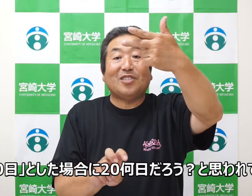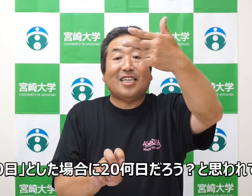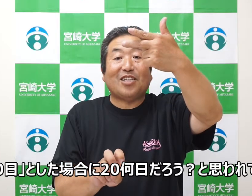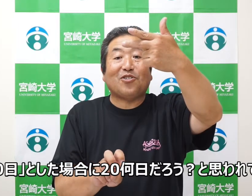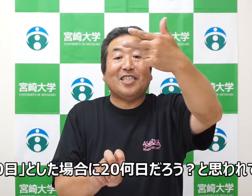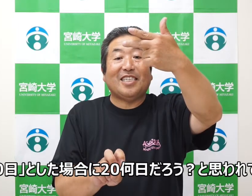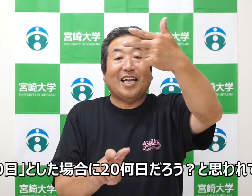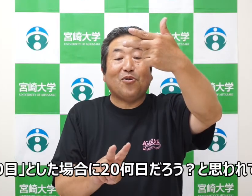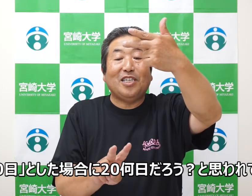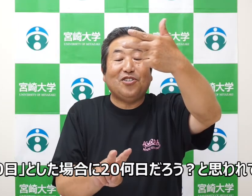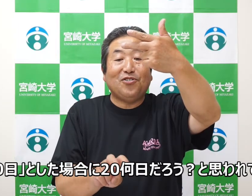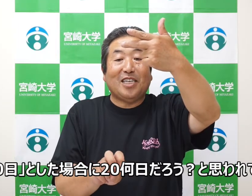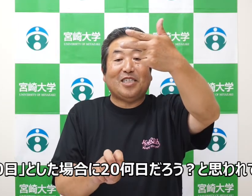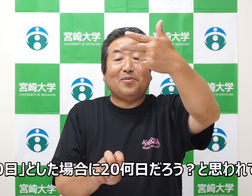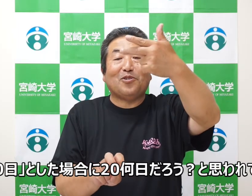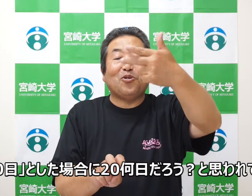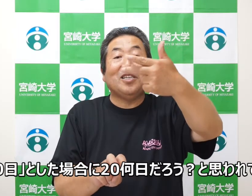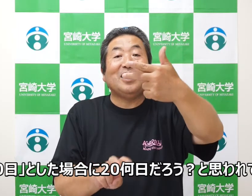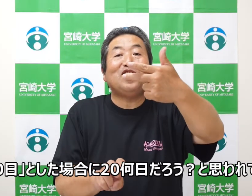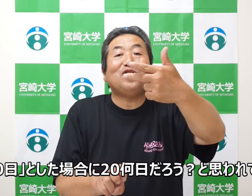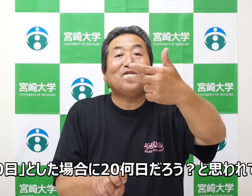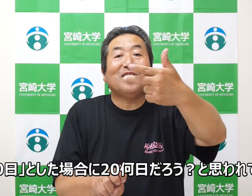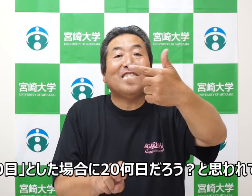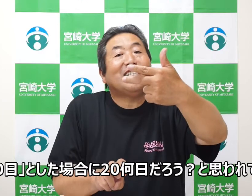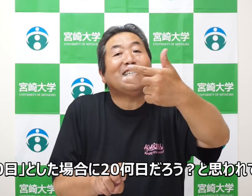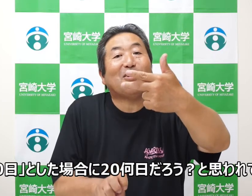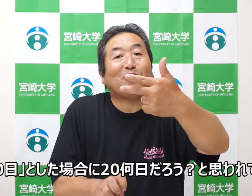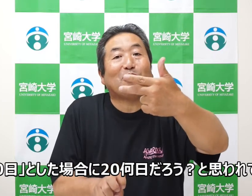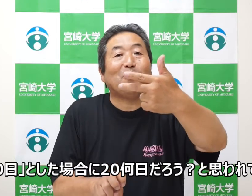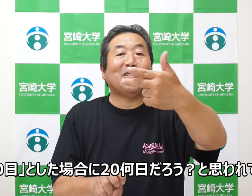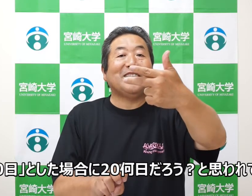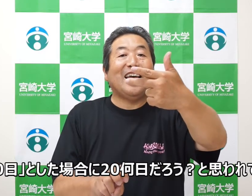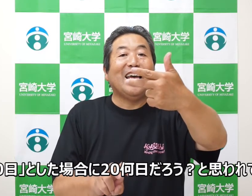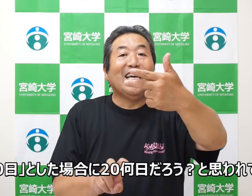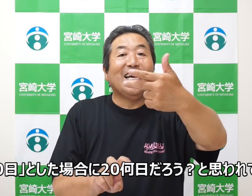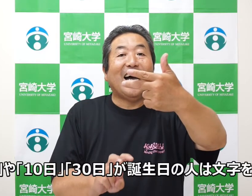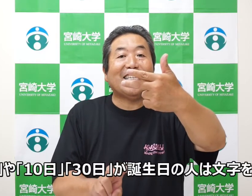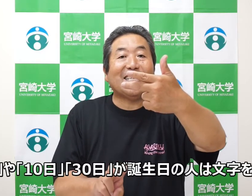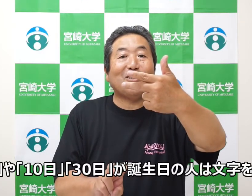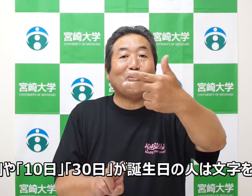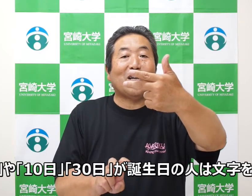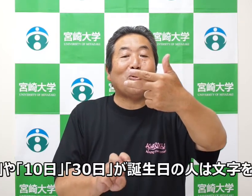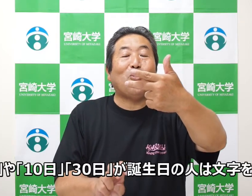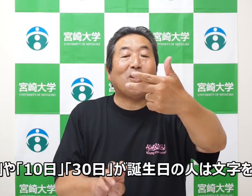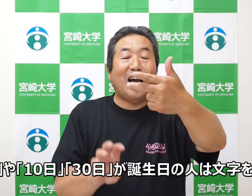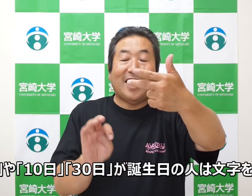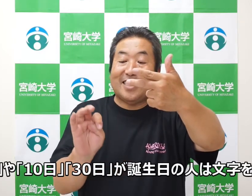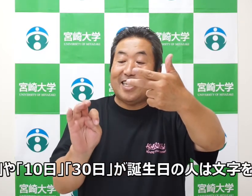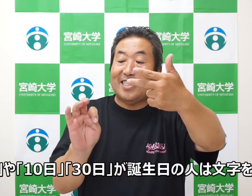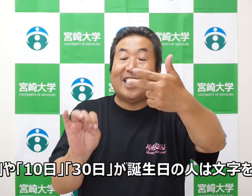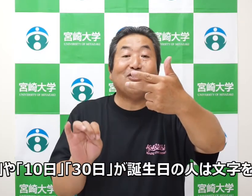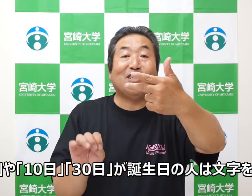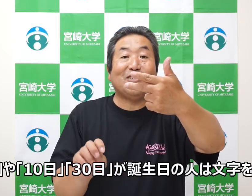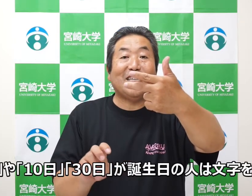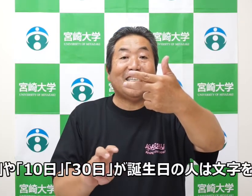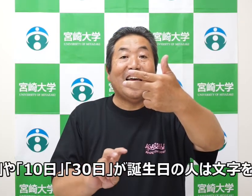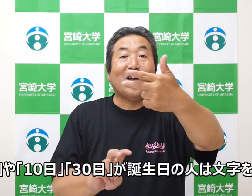した時ですね、これ20ってしてしまうと20何時だろうと思いますんで、20日とか10日20日30日はですね、これ